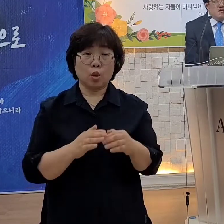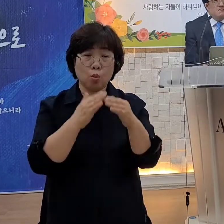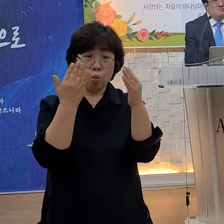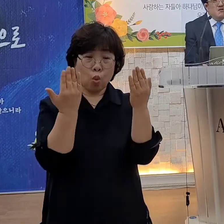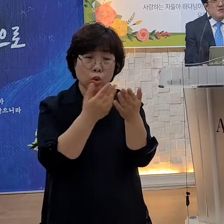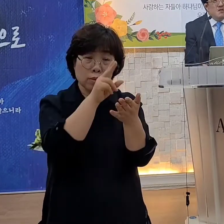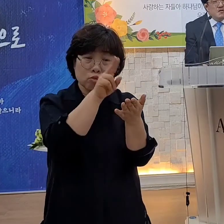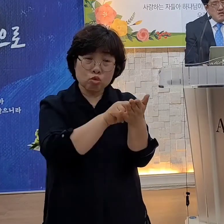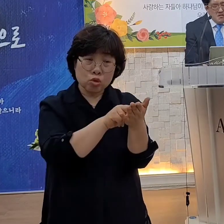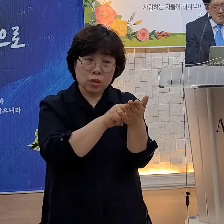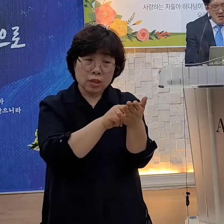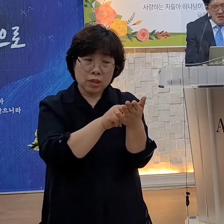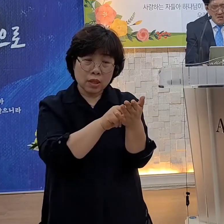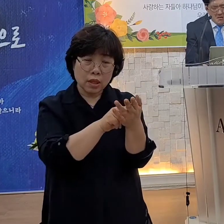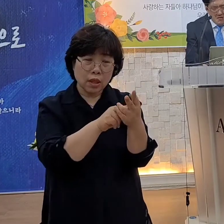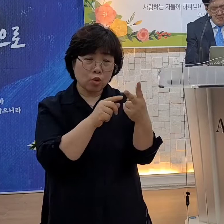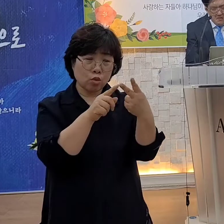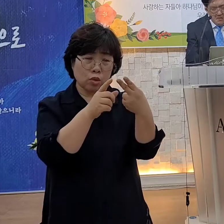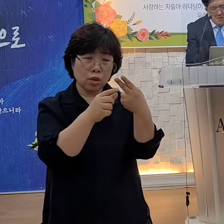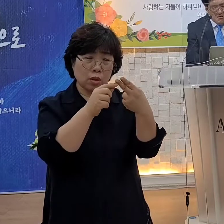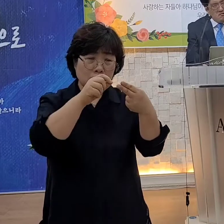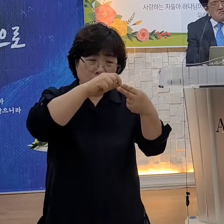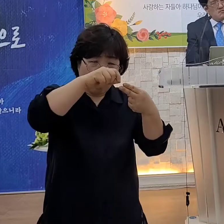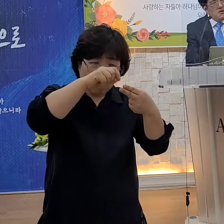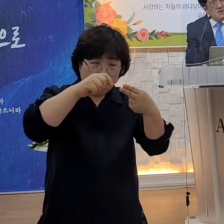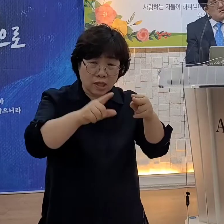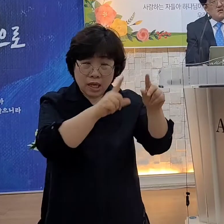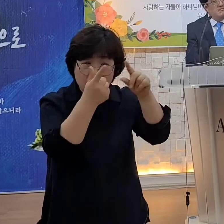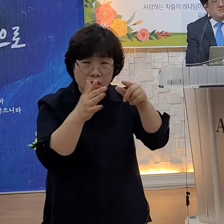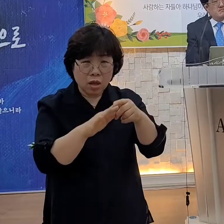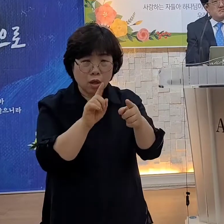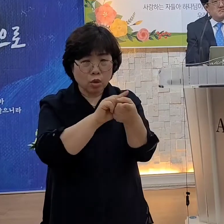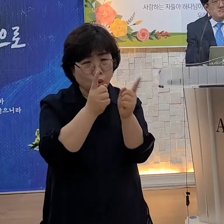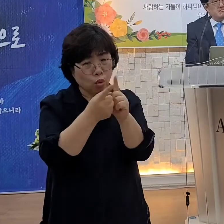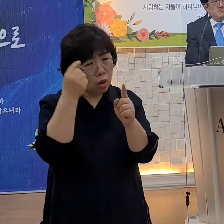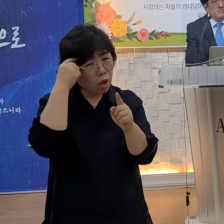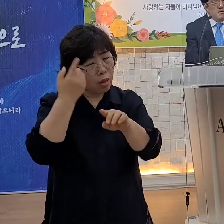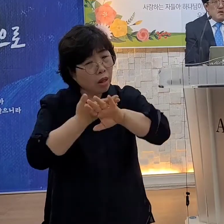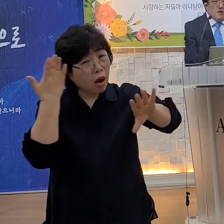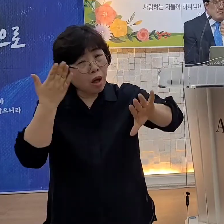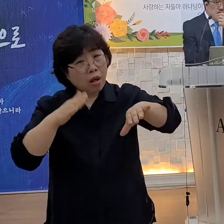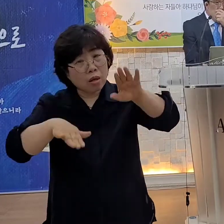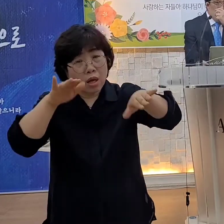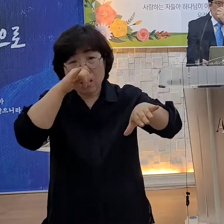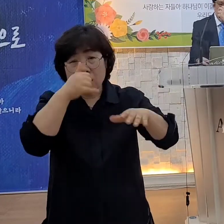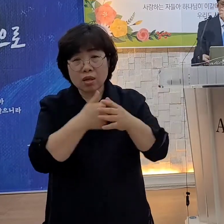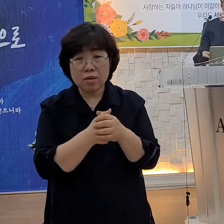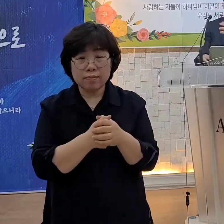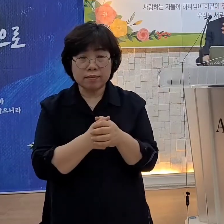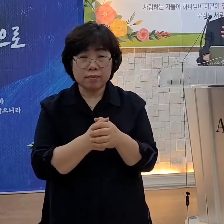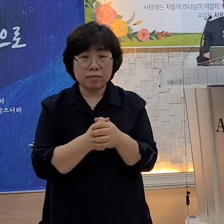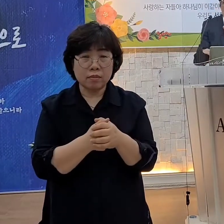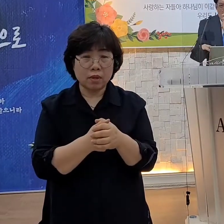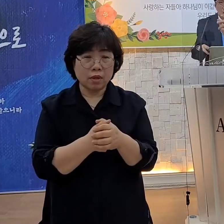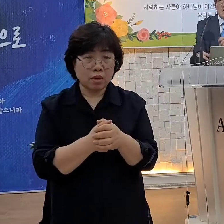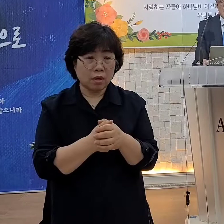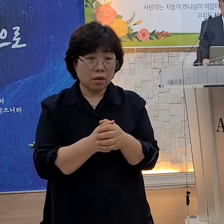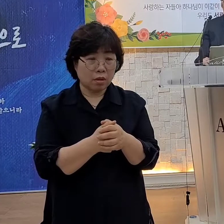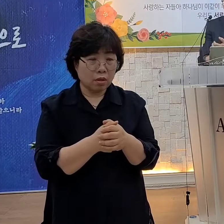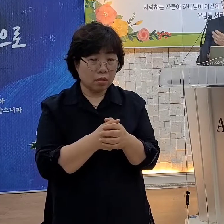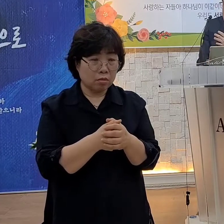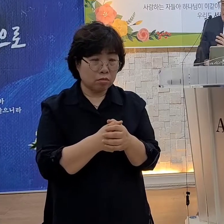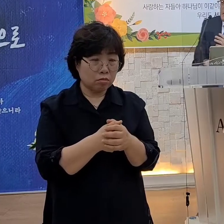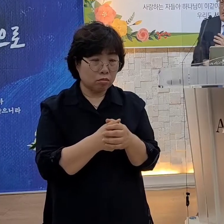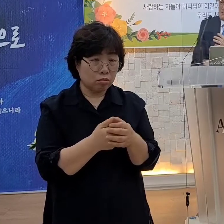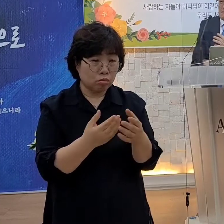모든 문제에 둘이 이렇게 엮여 있는데 서로 생각이 달라요. 어떤 한 가지 사건에 대해서 너는 이렇게